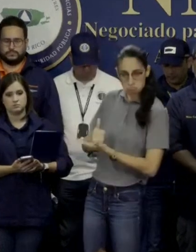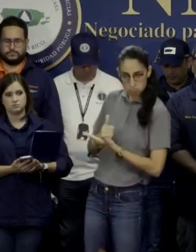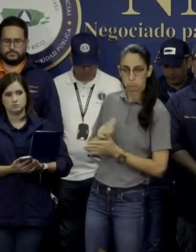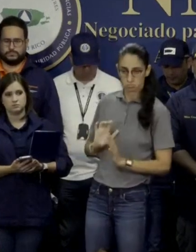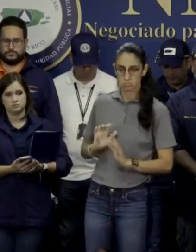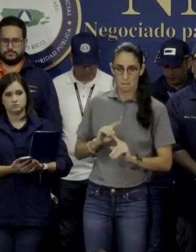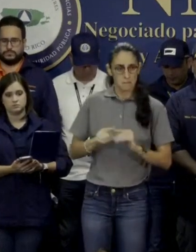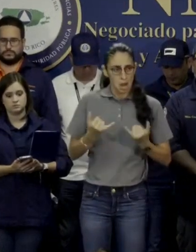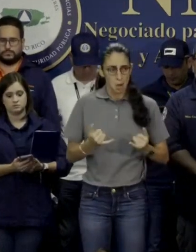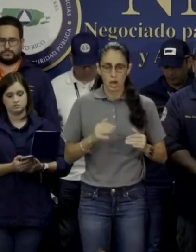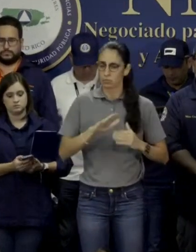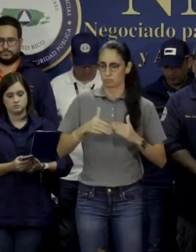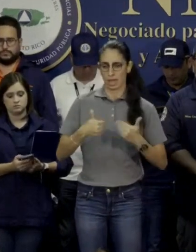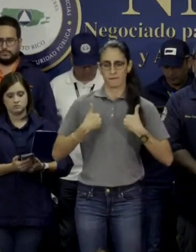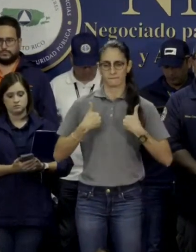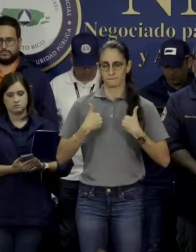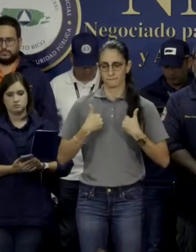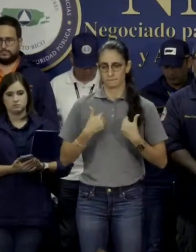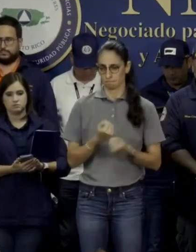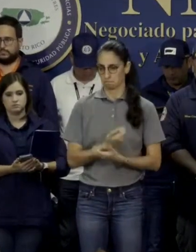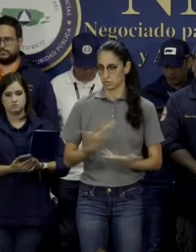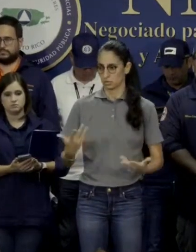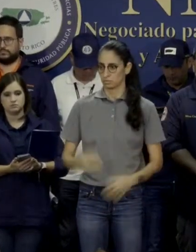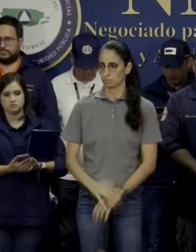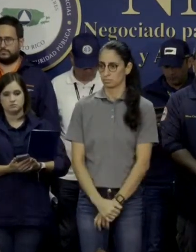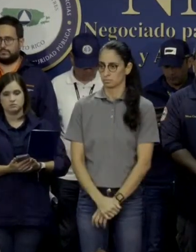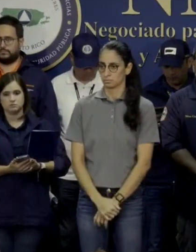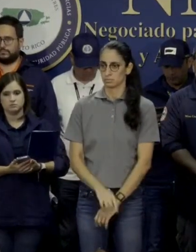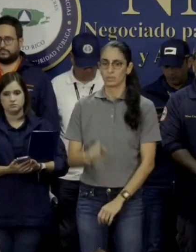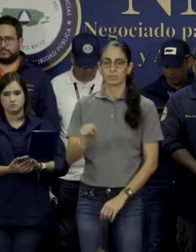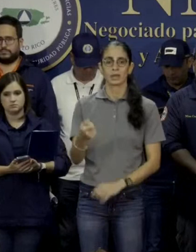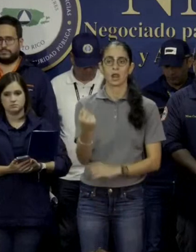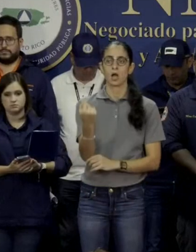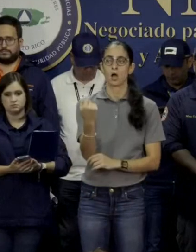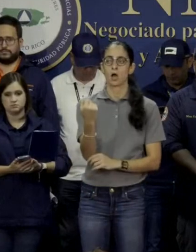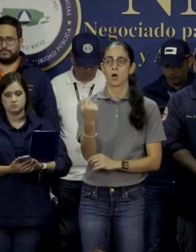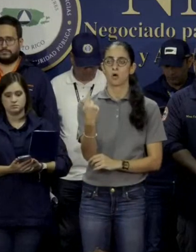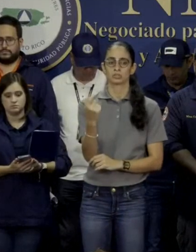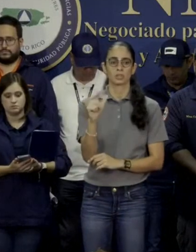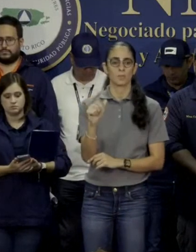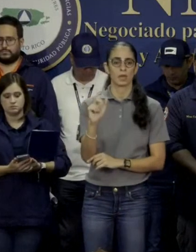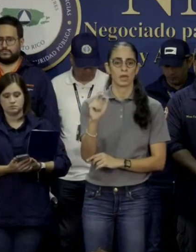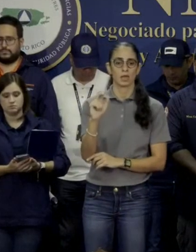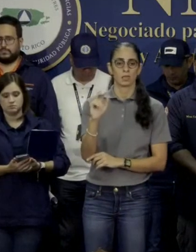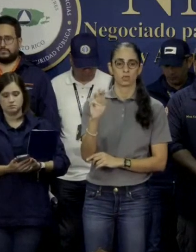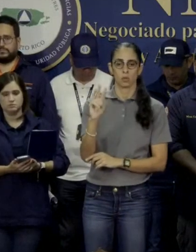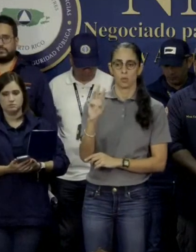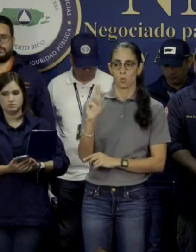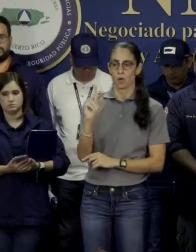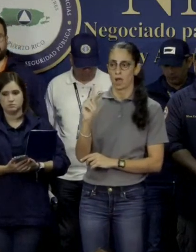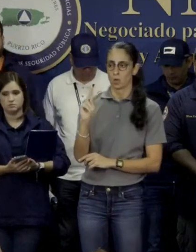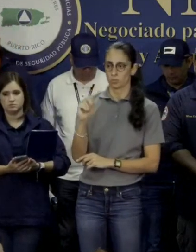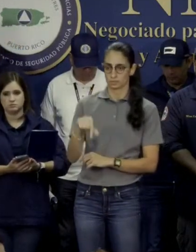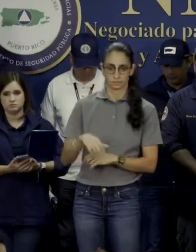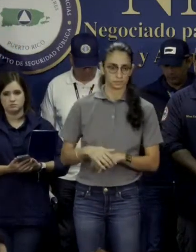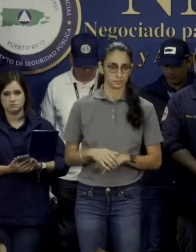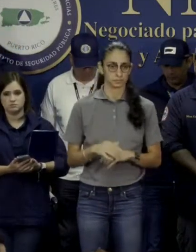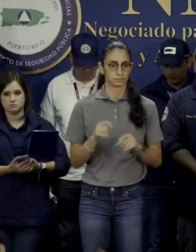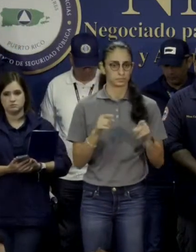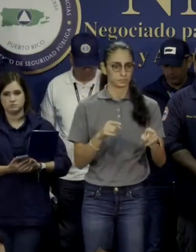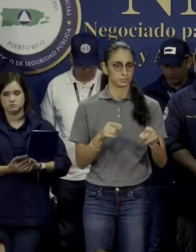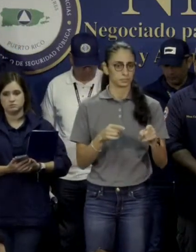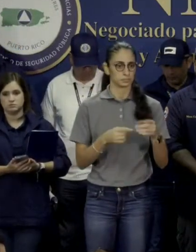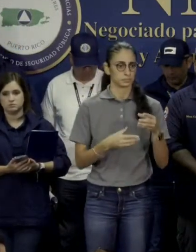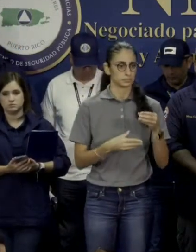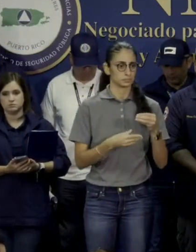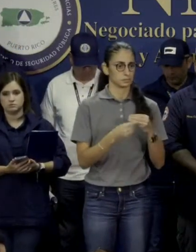tenemos que hacer para responder. Tele 11, luego tengo WKQ y voy a Noticentro. Continúo con la misma línea de